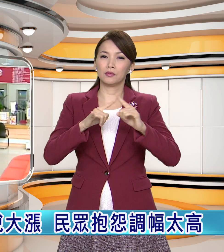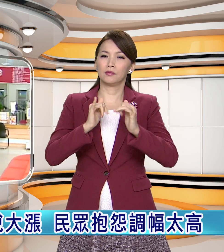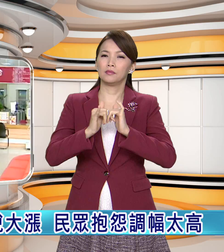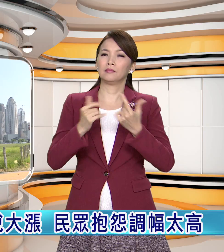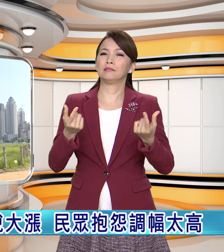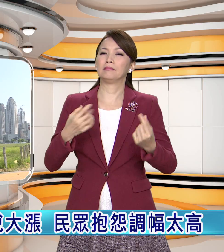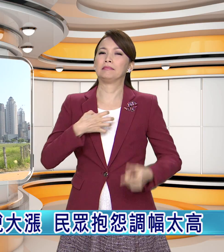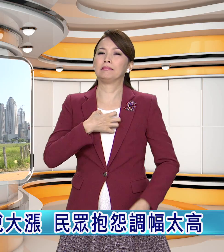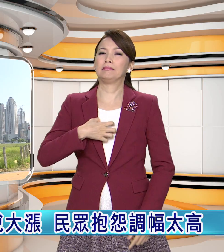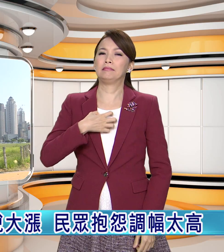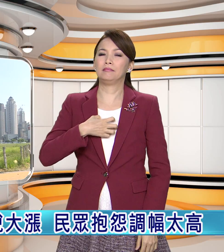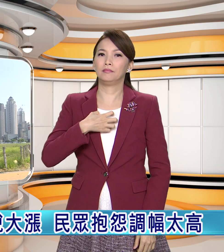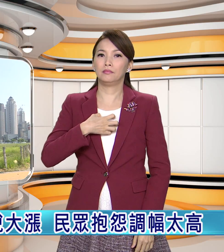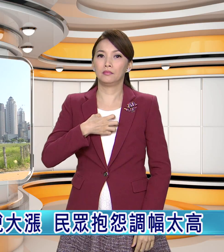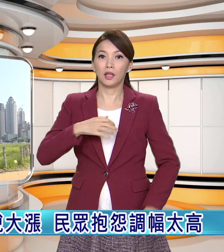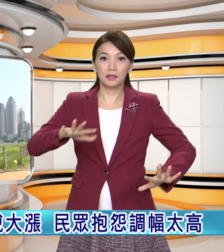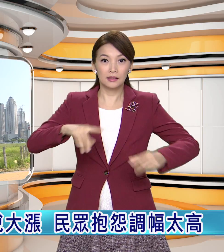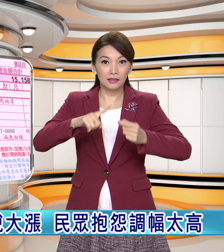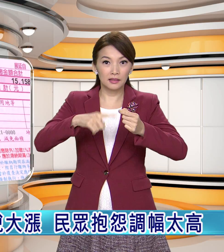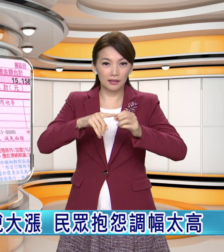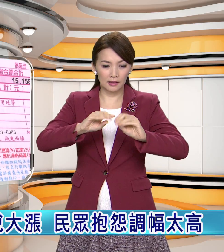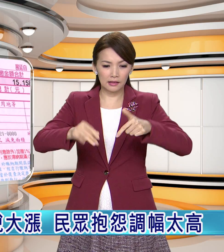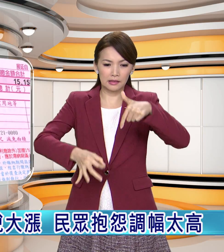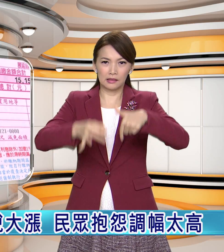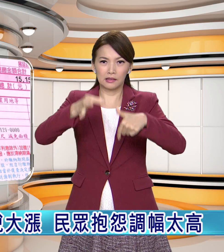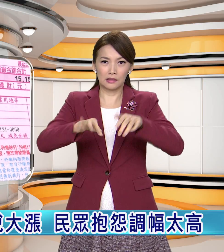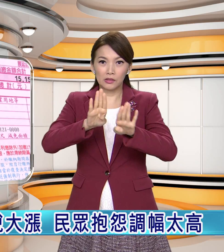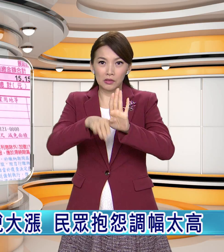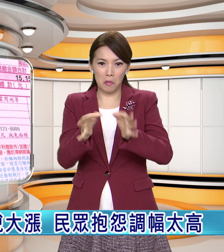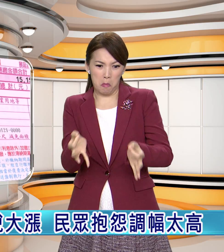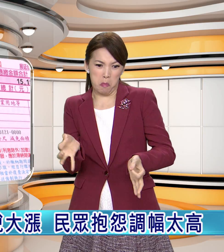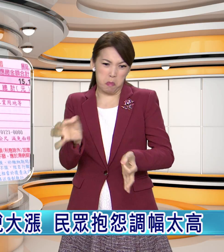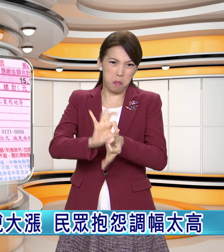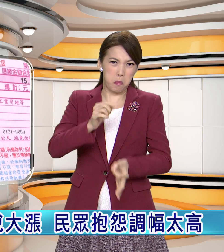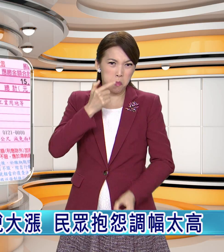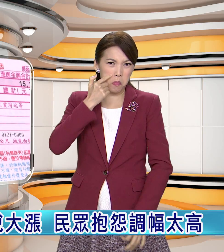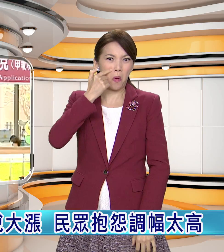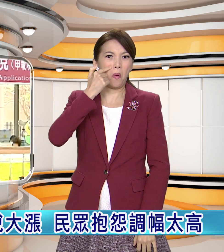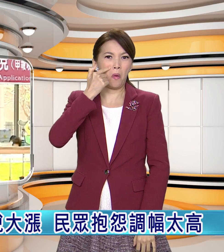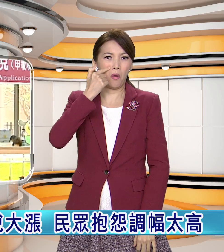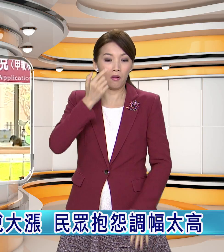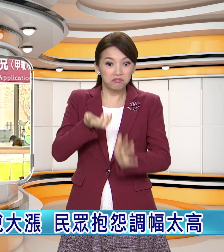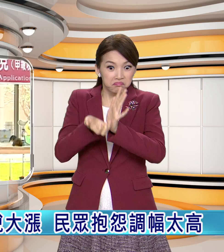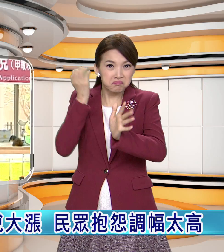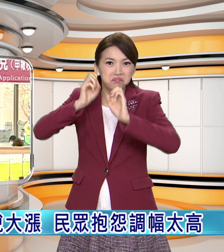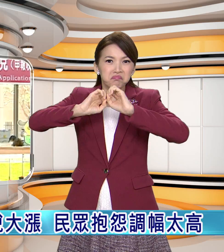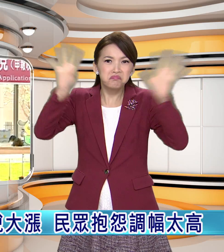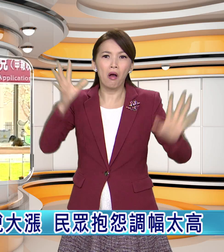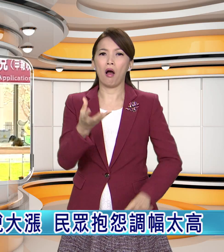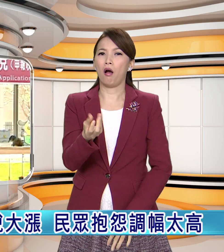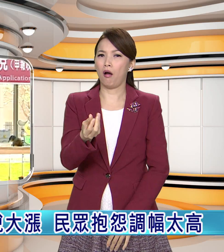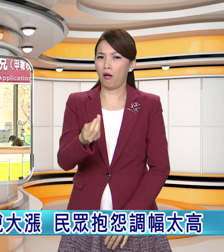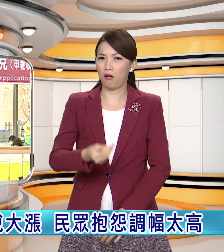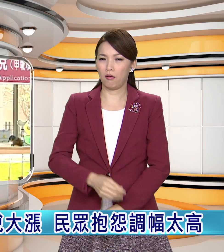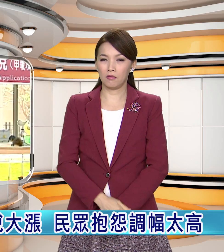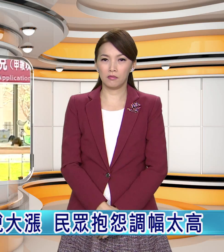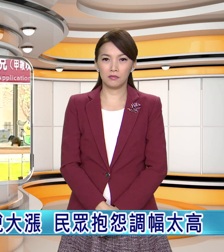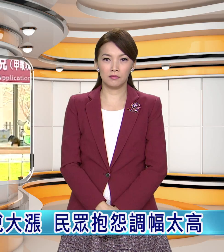有不少的民众抱怨今年地价税的调幅太高，而且也没有事前通知。